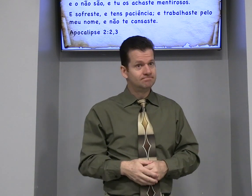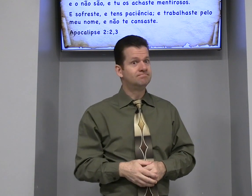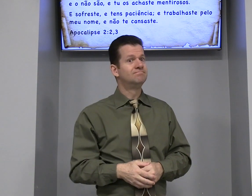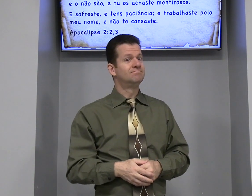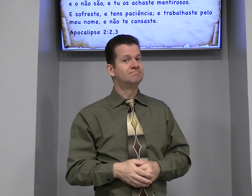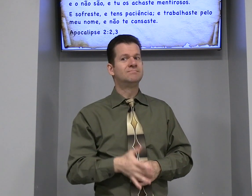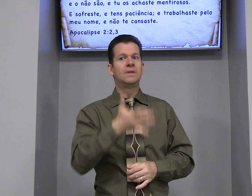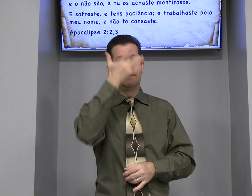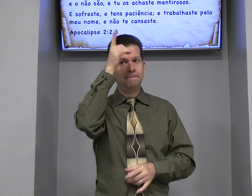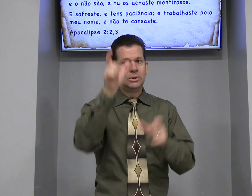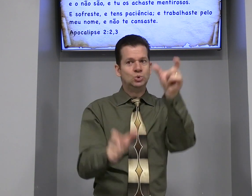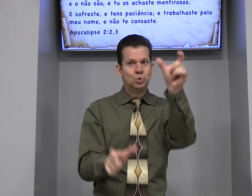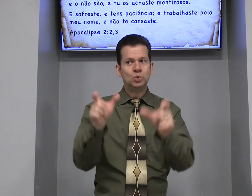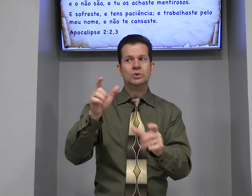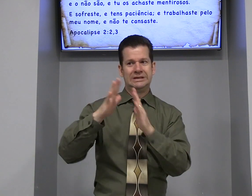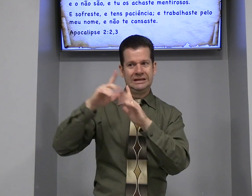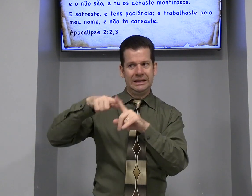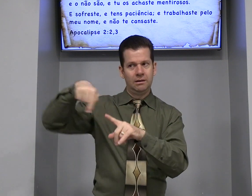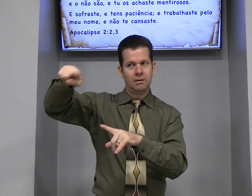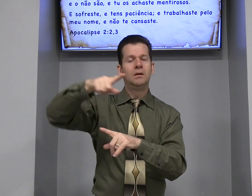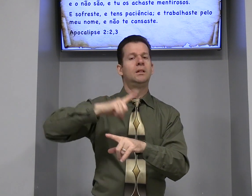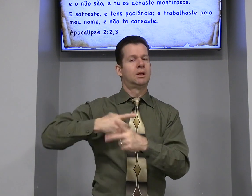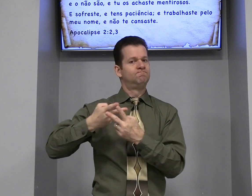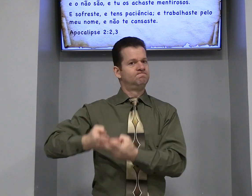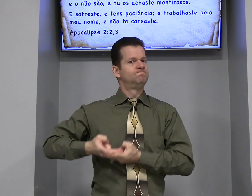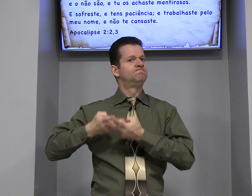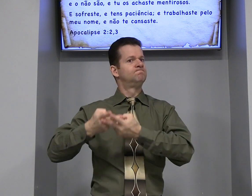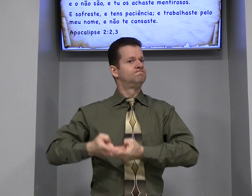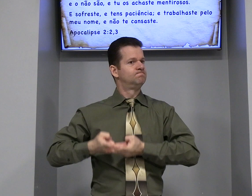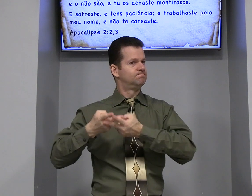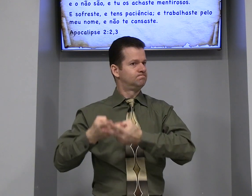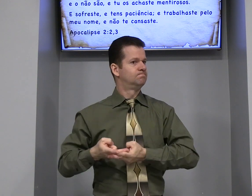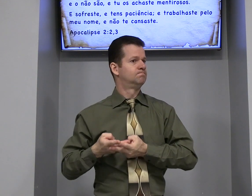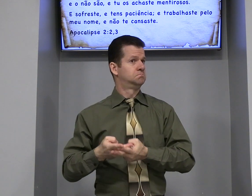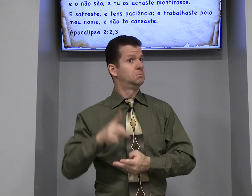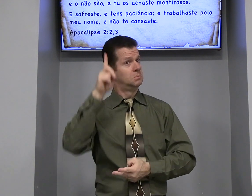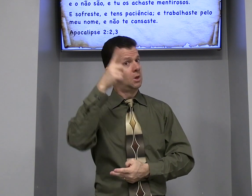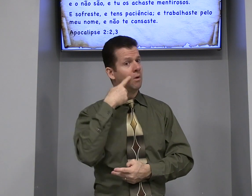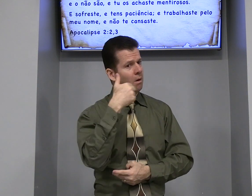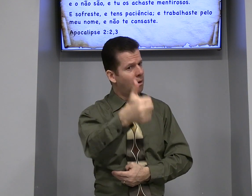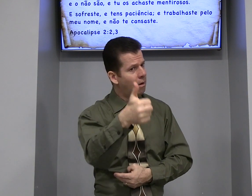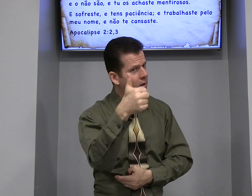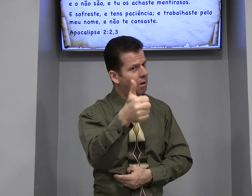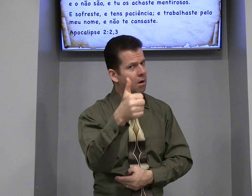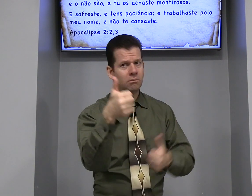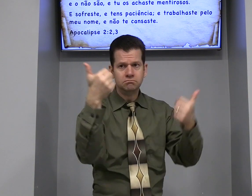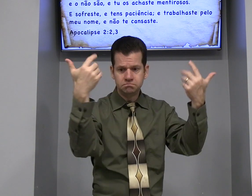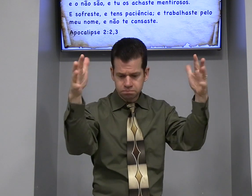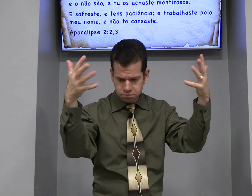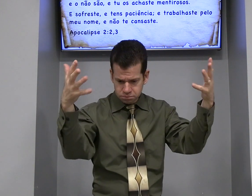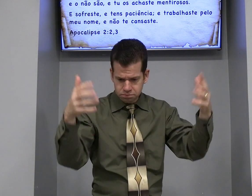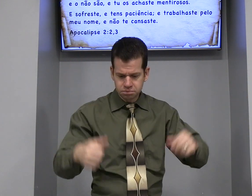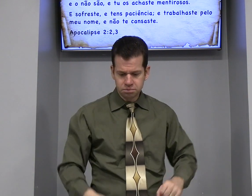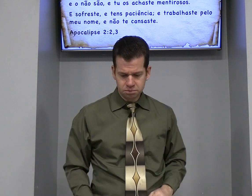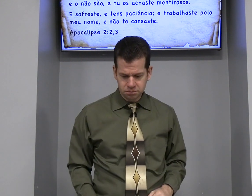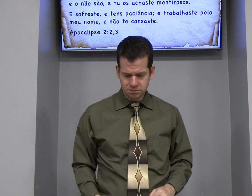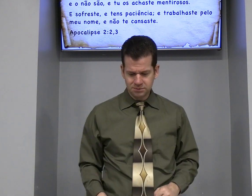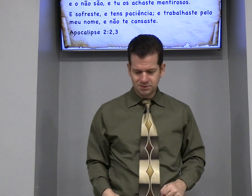paciência. As pessoas dessa igreja tinham paciência. E Deus falou parabéns, o João